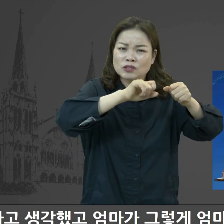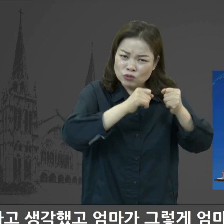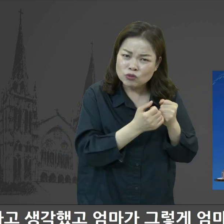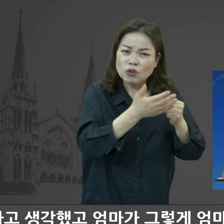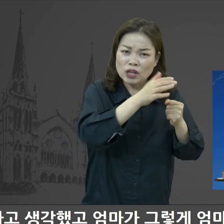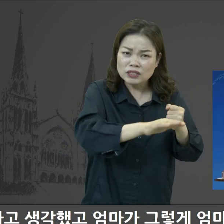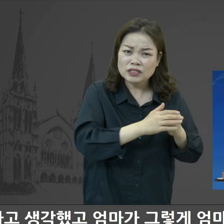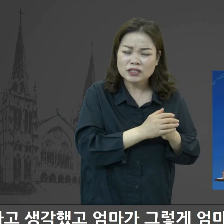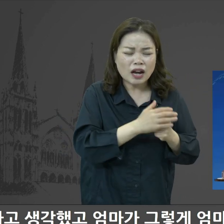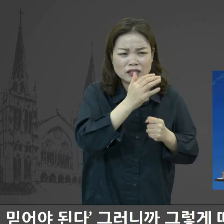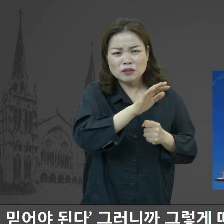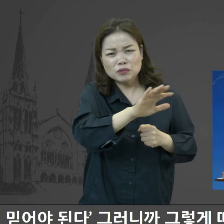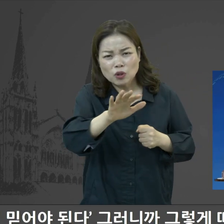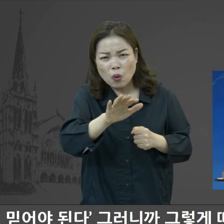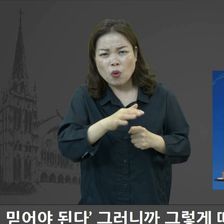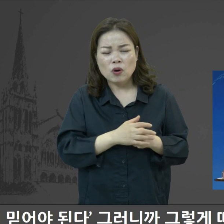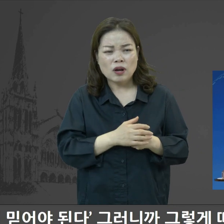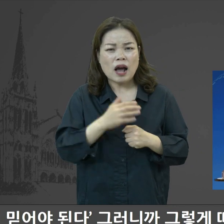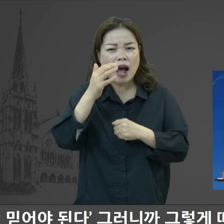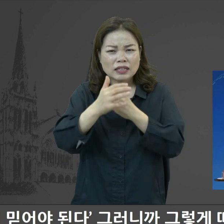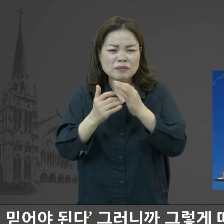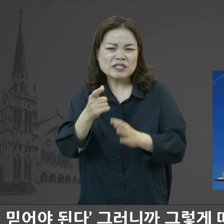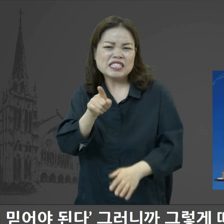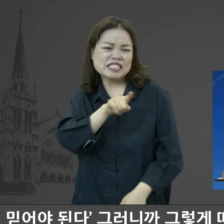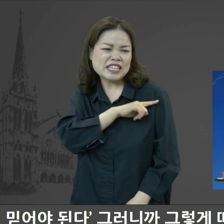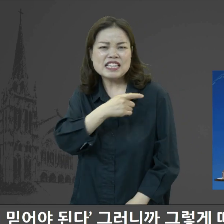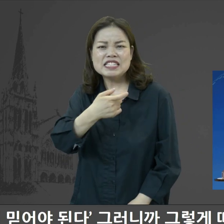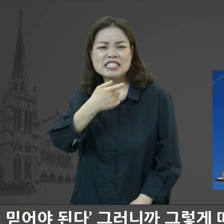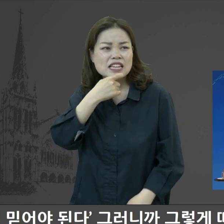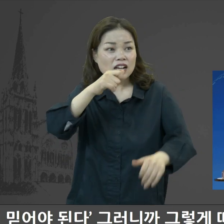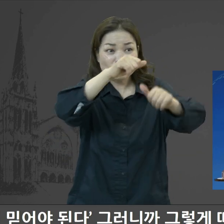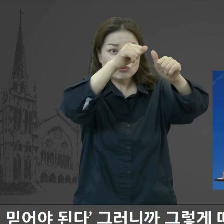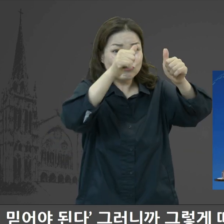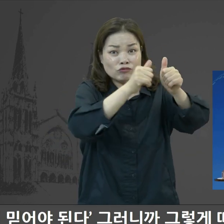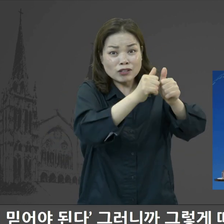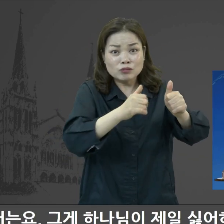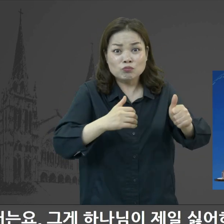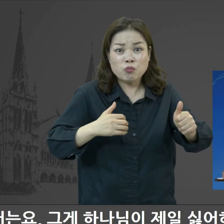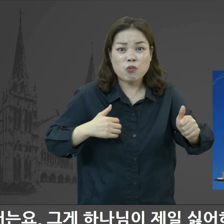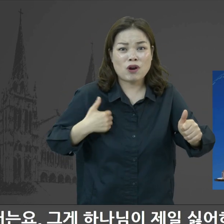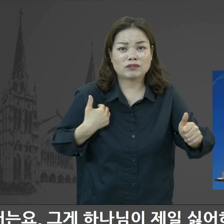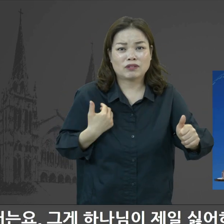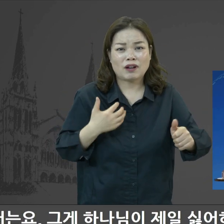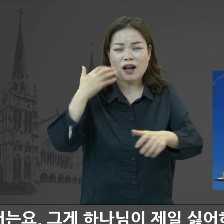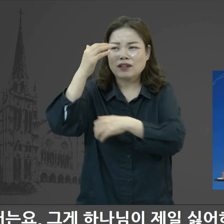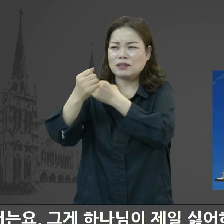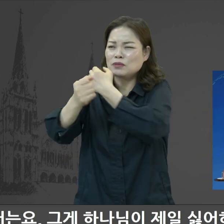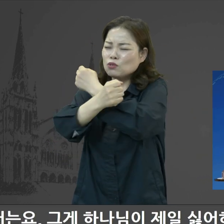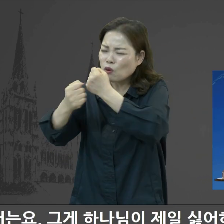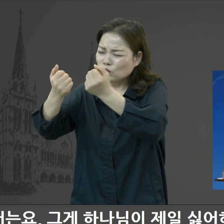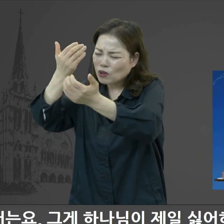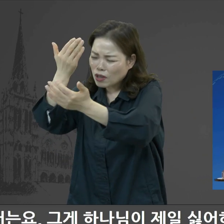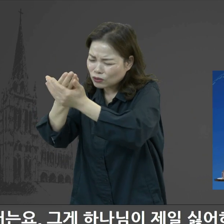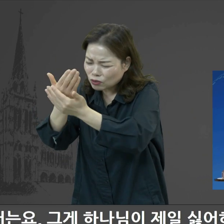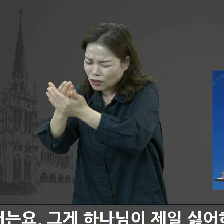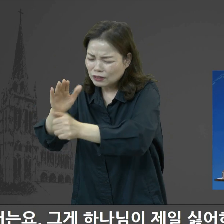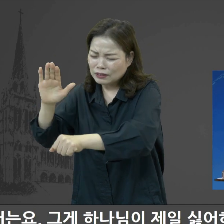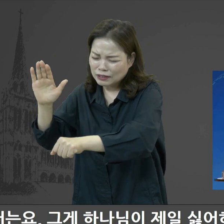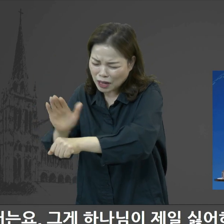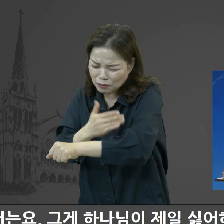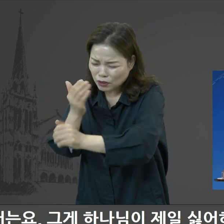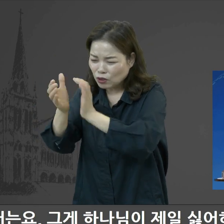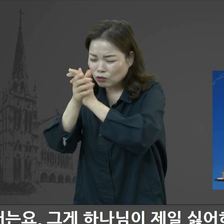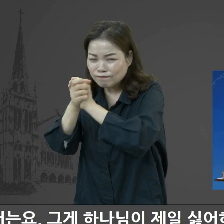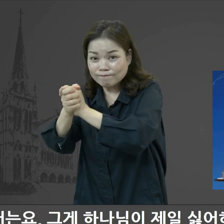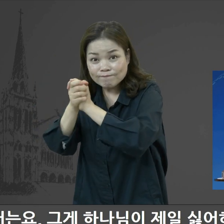거지, 하나님 저는요 그게 하나님이 제일 싫어하는 우상인지 몰랐어요. 하나님 용서해 주세요, 잘못했어요, 잘못했어요